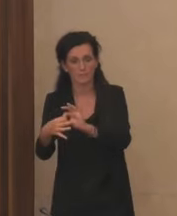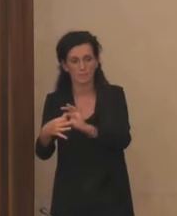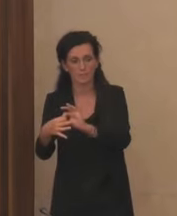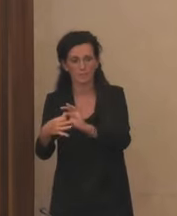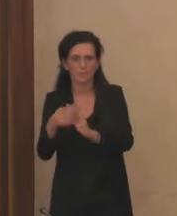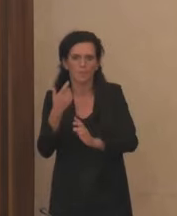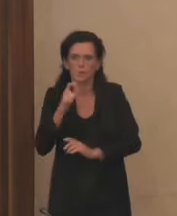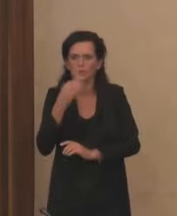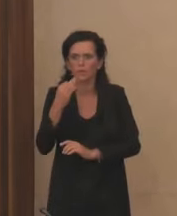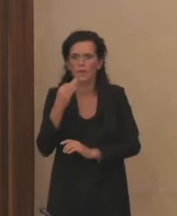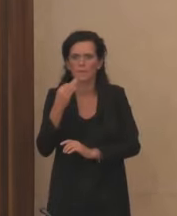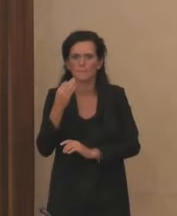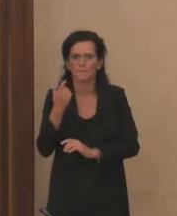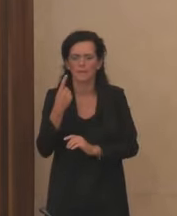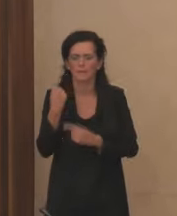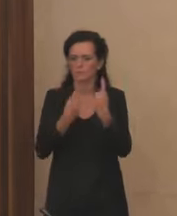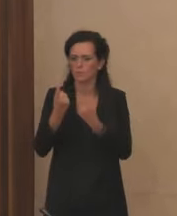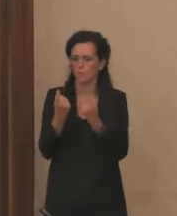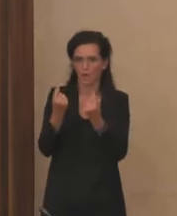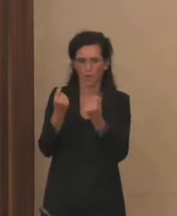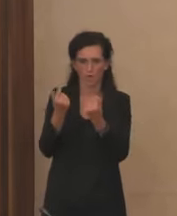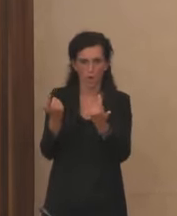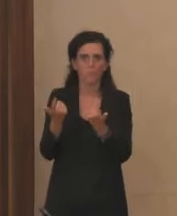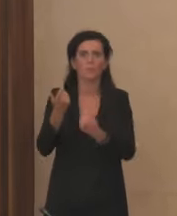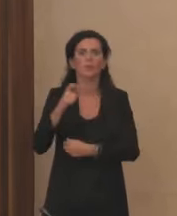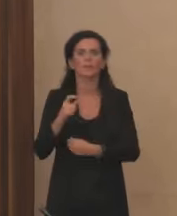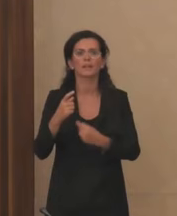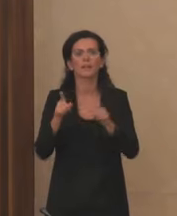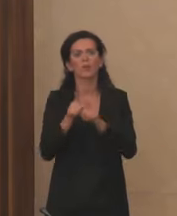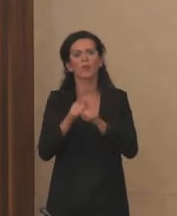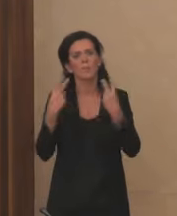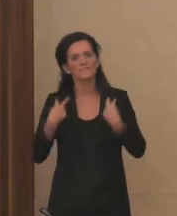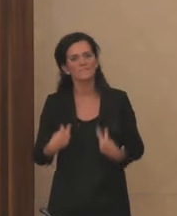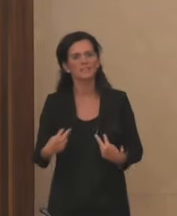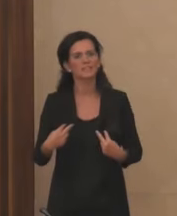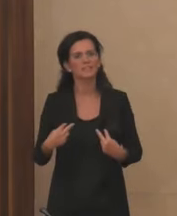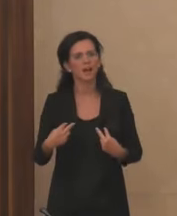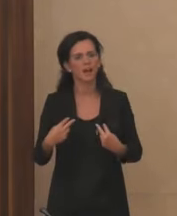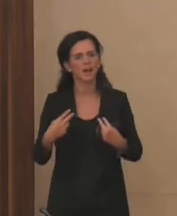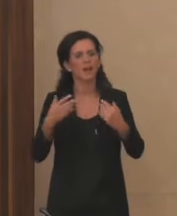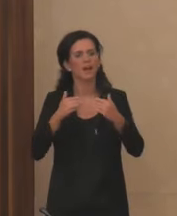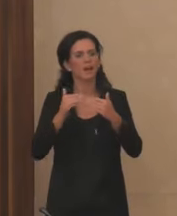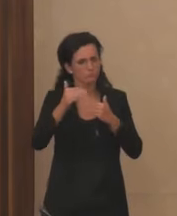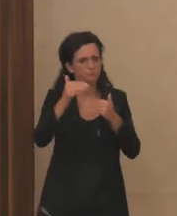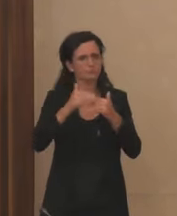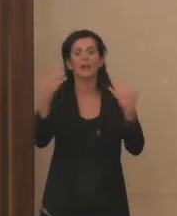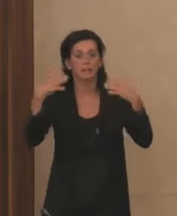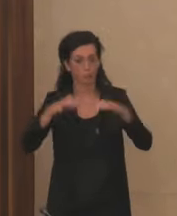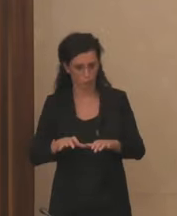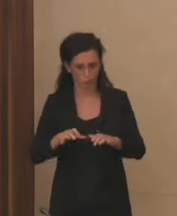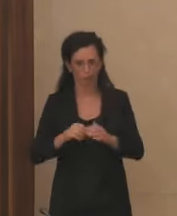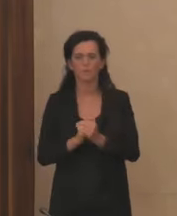termini economici, come la riduzione dell'aspettativa di vita, la riduzione del rendimento